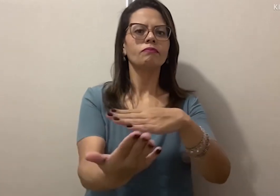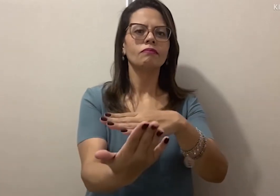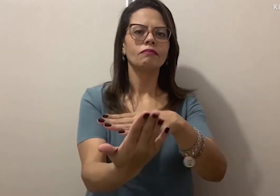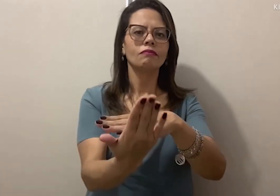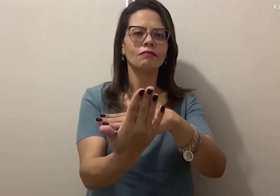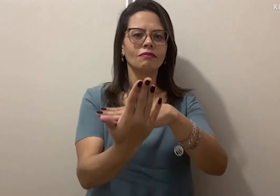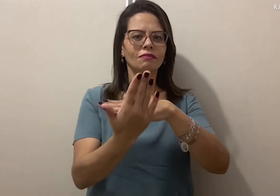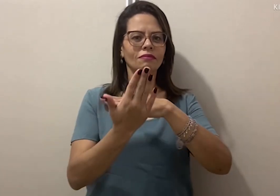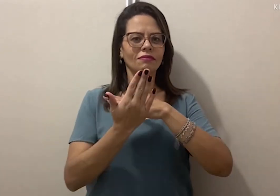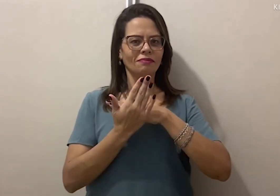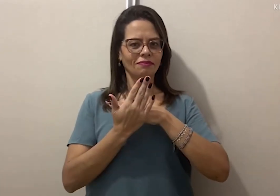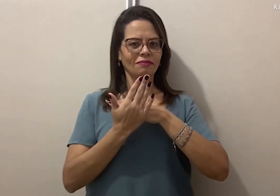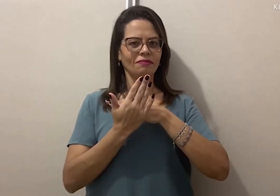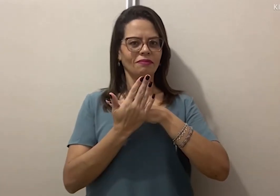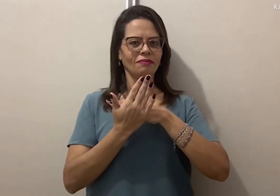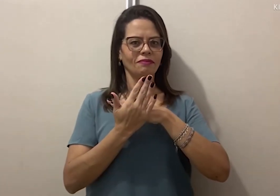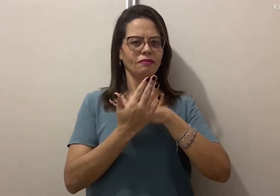Eu ajudo. Você me ajuda.